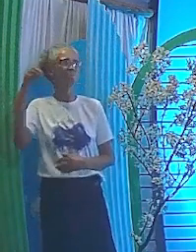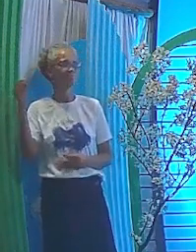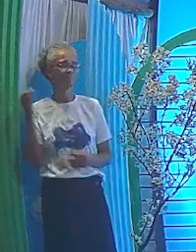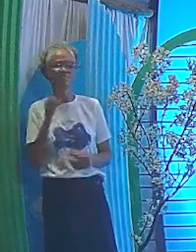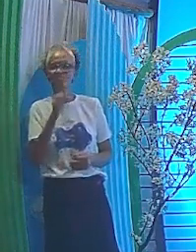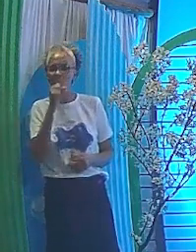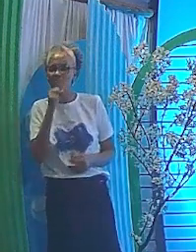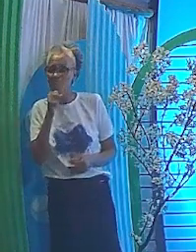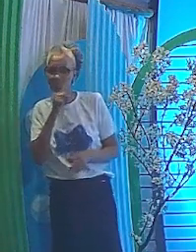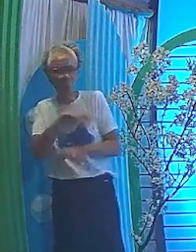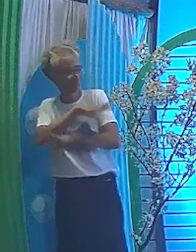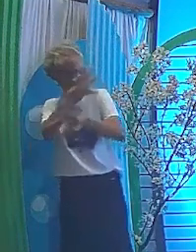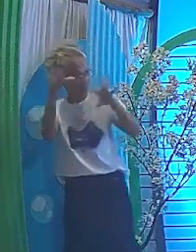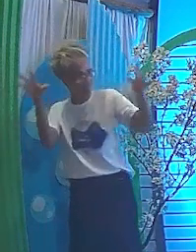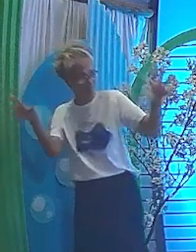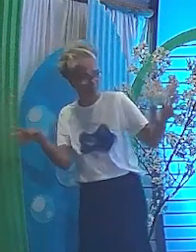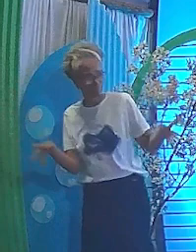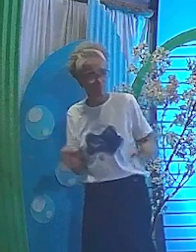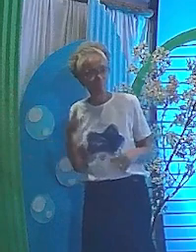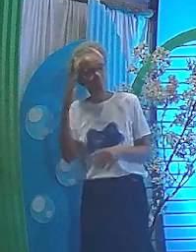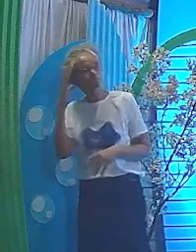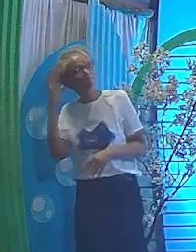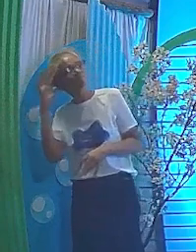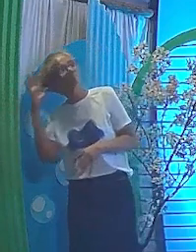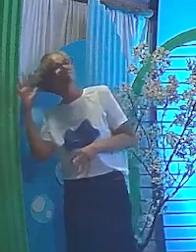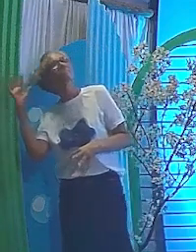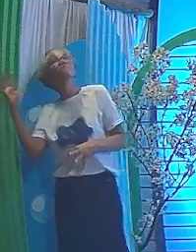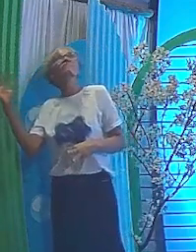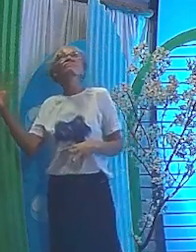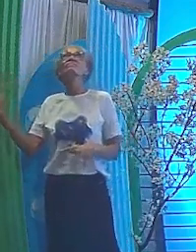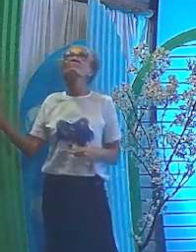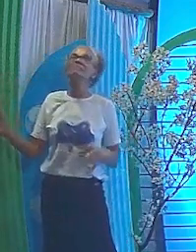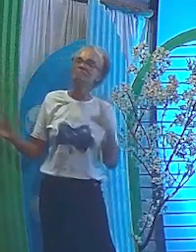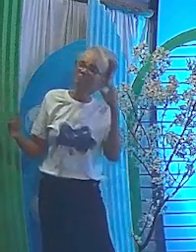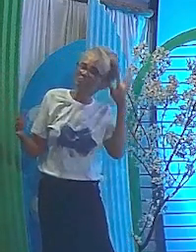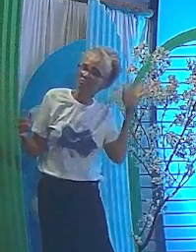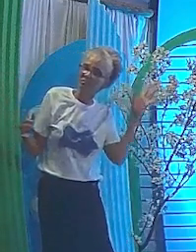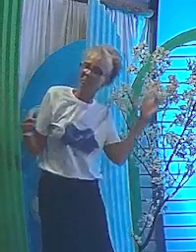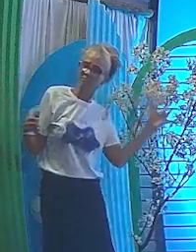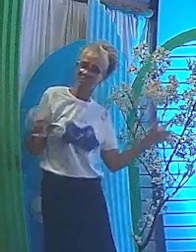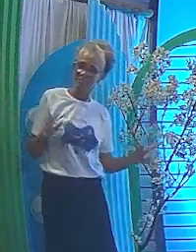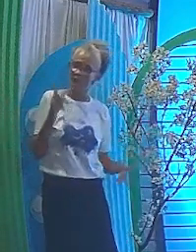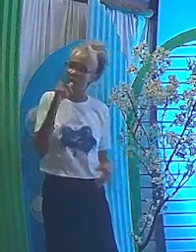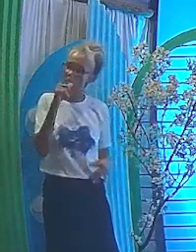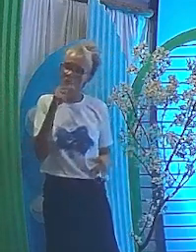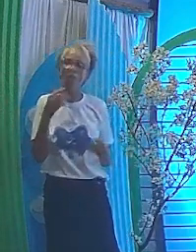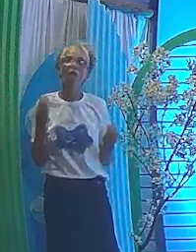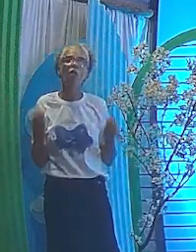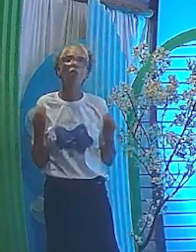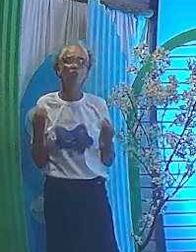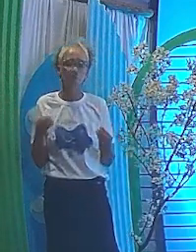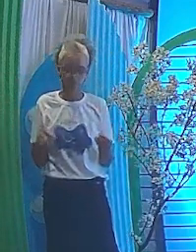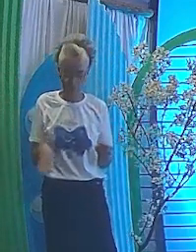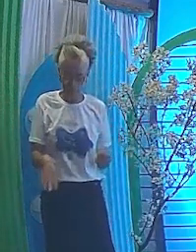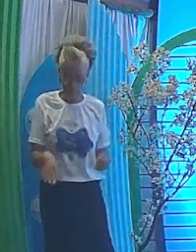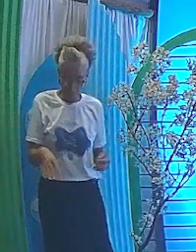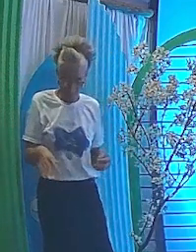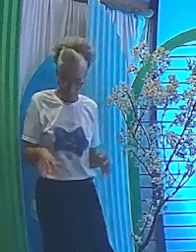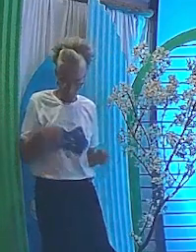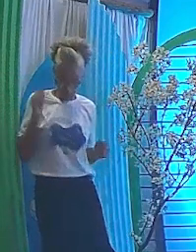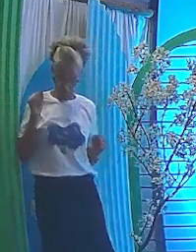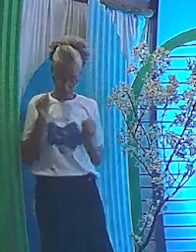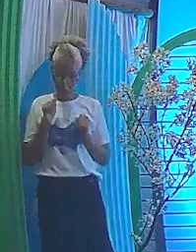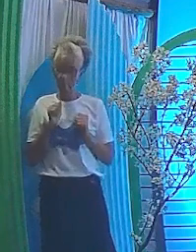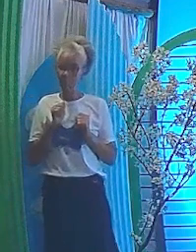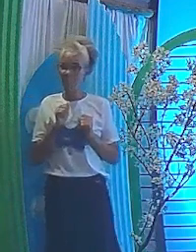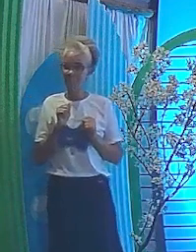quem convive com a criança, deve ter alguma lembrança do primeiro encontro dessa criança com a água. Aquele colocar o pezinho na primeira vez no